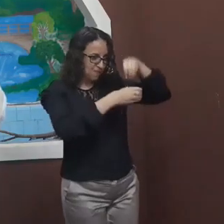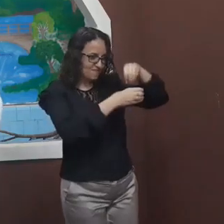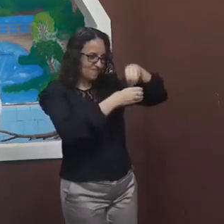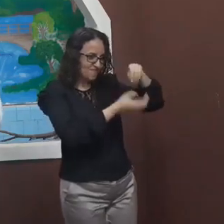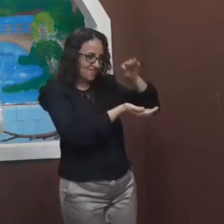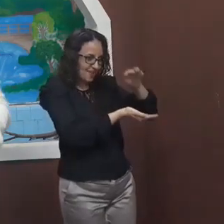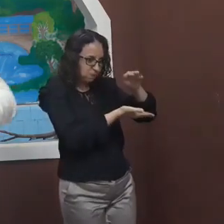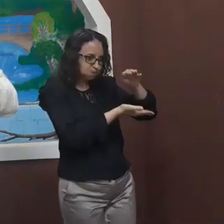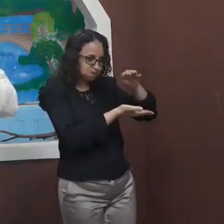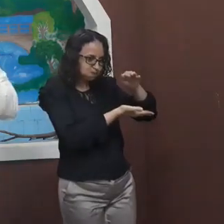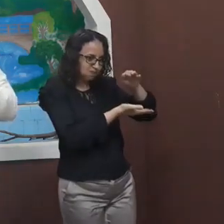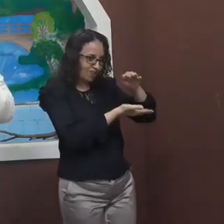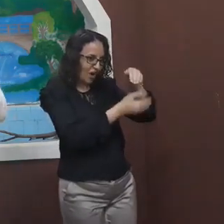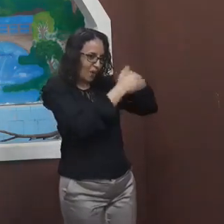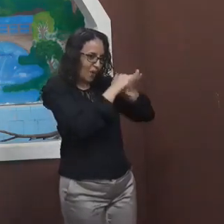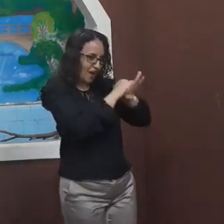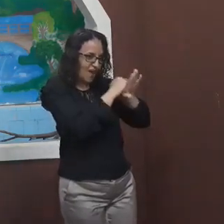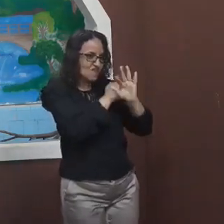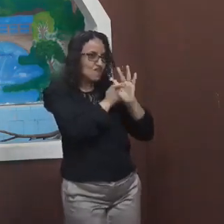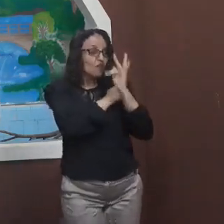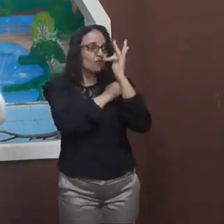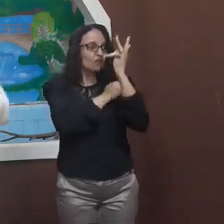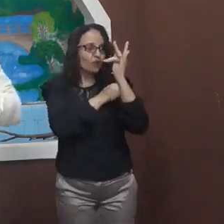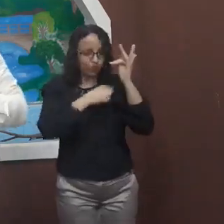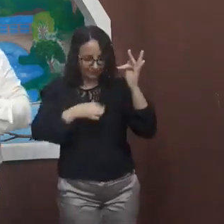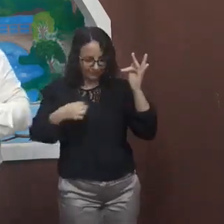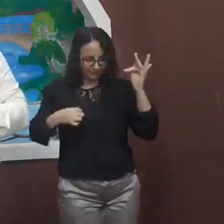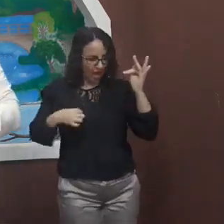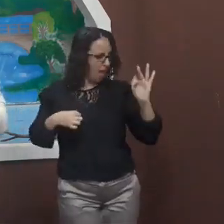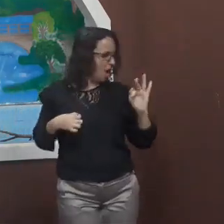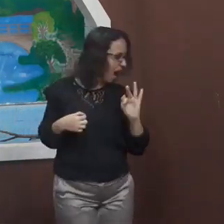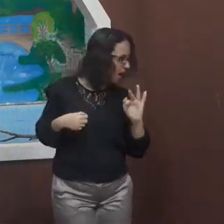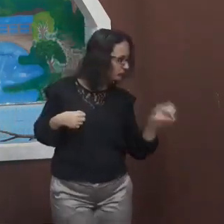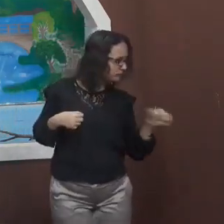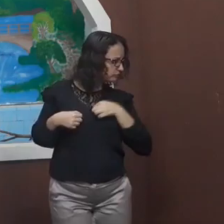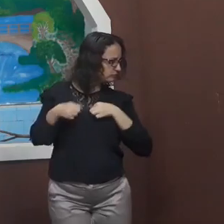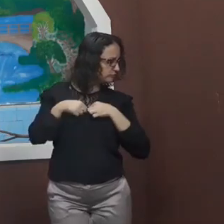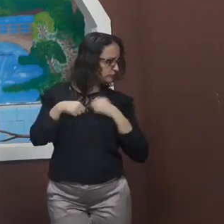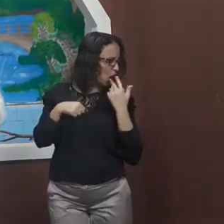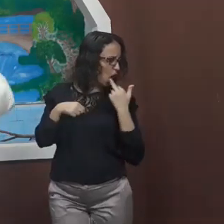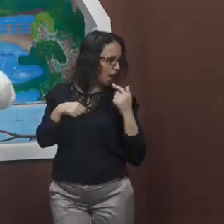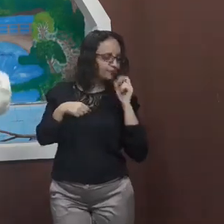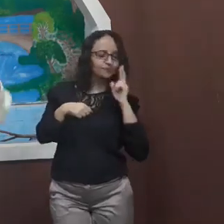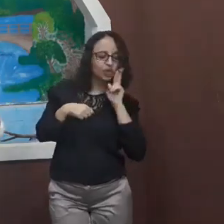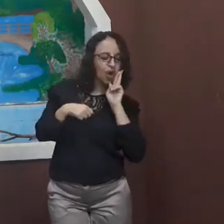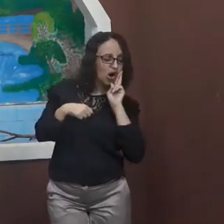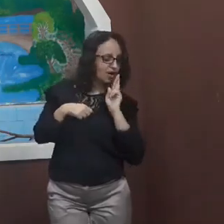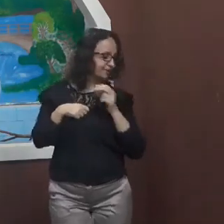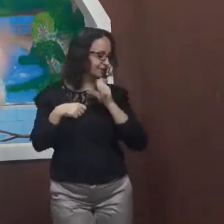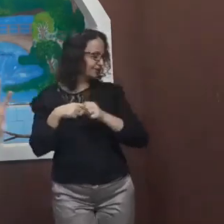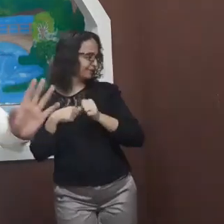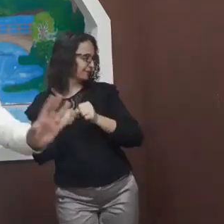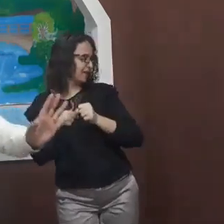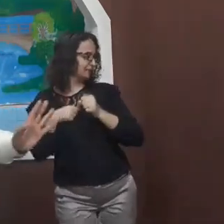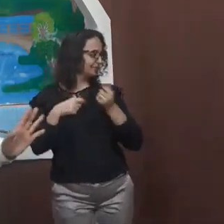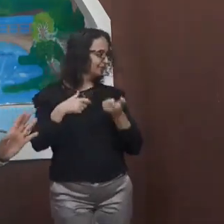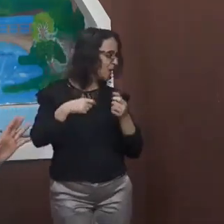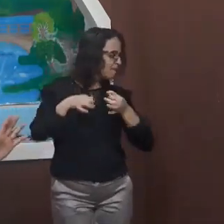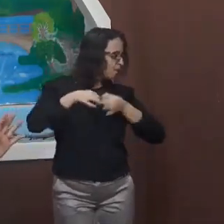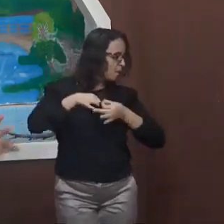botão, ia lá ver. Aí ficava aquela coisa mais linda, né? Primeiro botão vermelho, segundo amarelo, depois um azul, outro rosa, um botão que sai, mas era